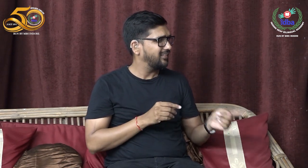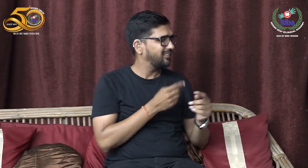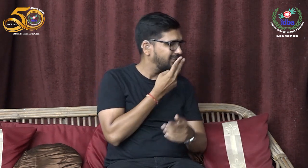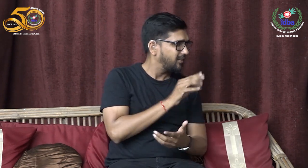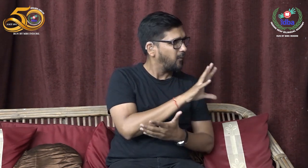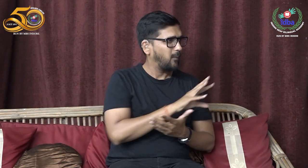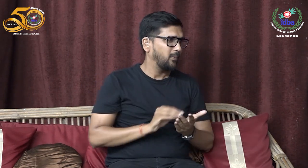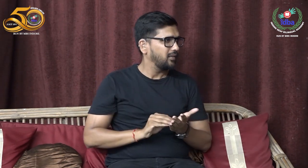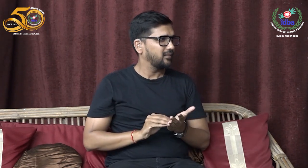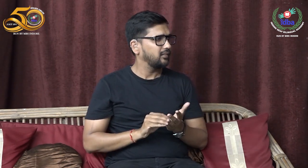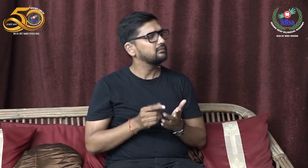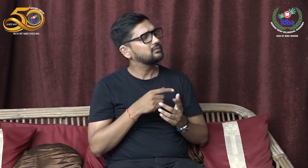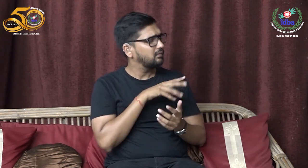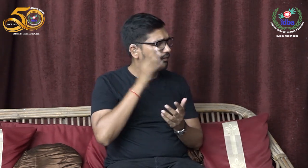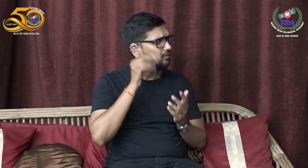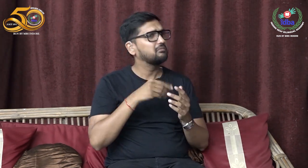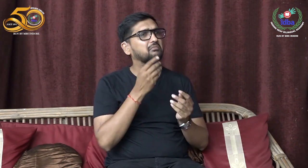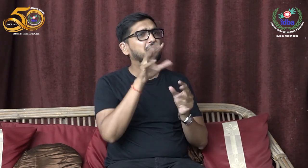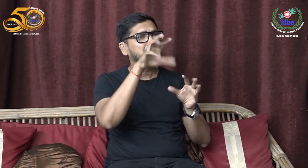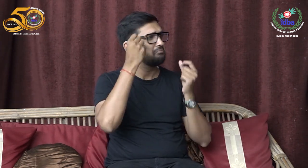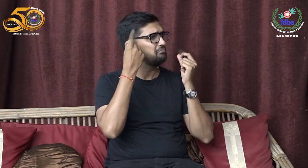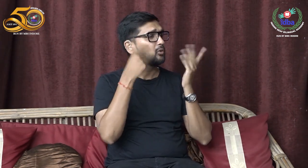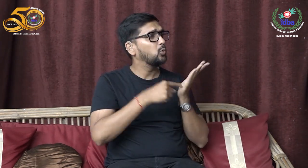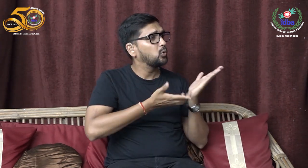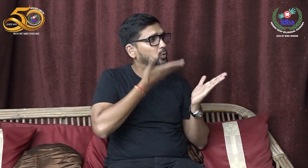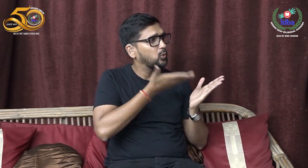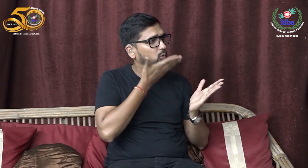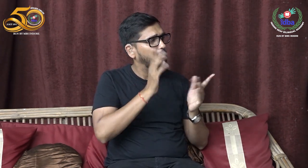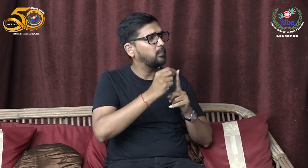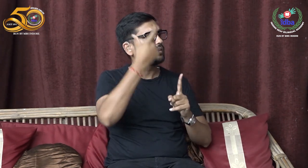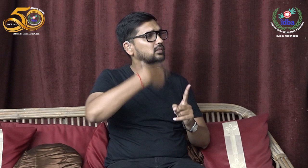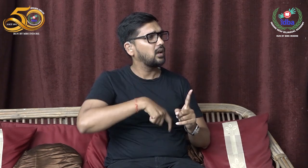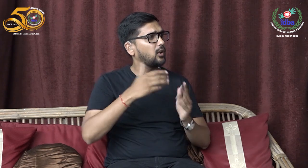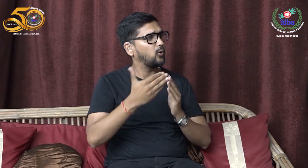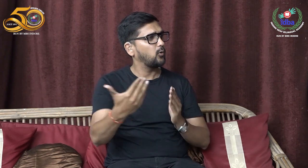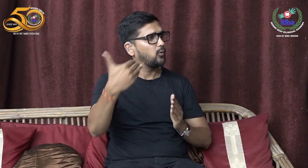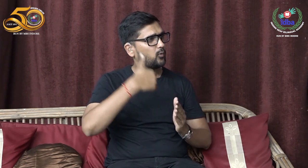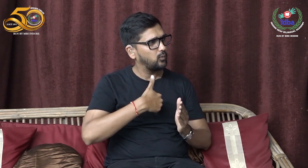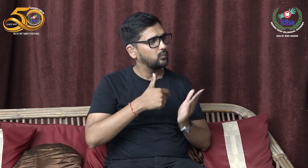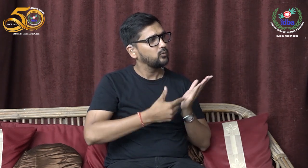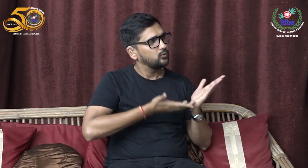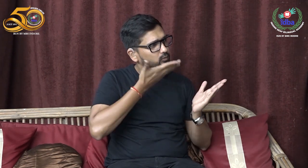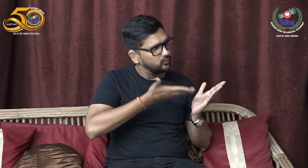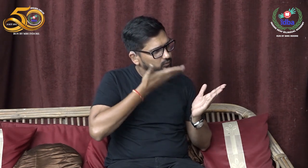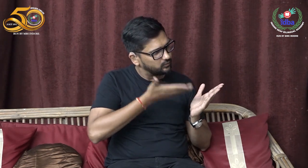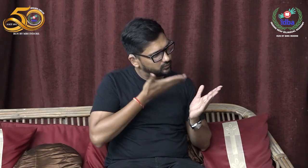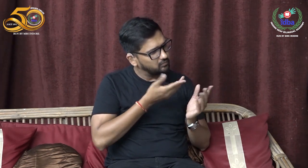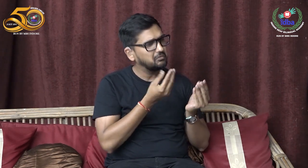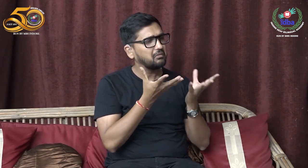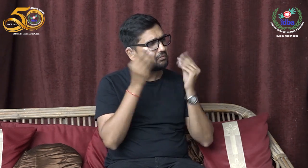करता था, या फ्रेंड का लिखा हुआ कॉपी करता था, बस वो चीज़ है। बट समझ नहीं आता था। ट्यूशन्स फिर मैंने पर्सनल ट्यूशन्स ली, होम ट्यूशन्स में